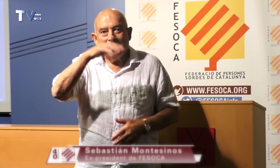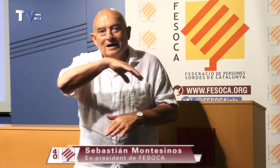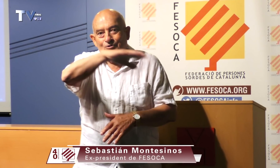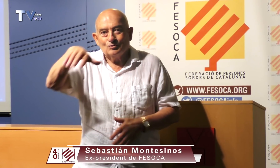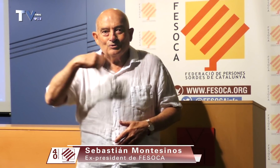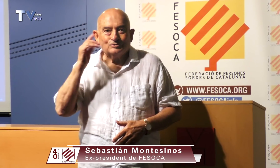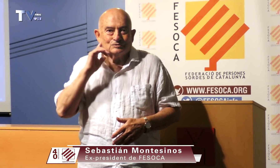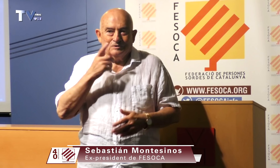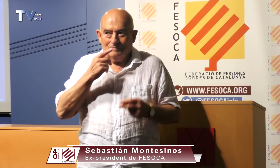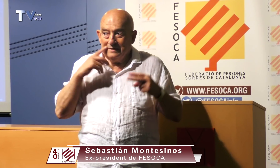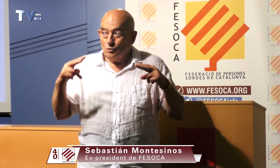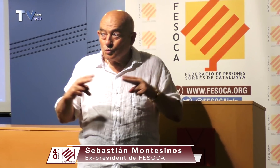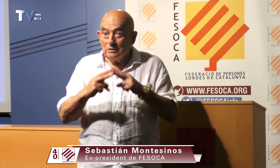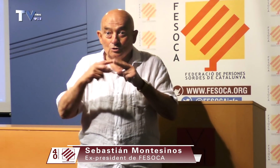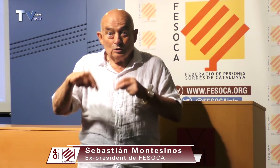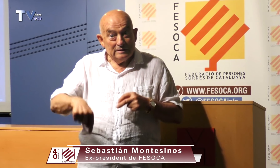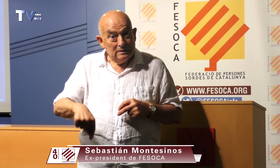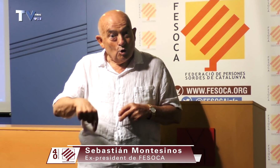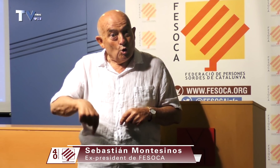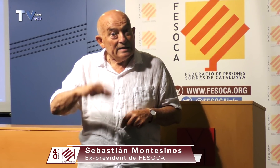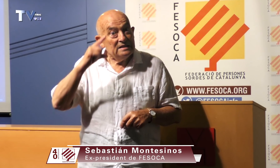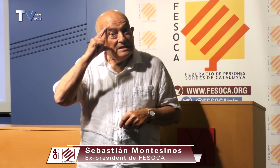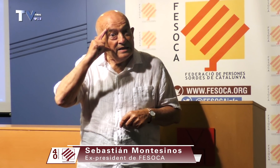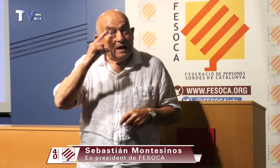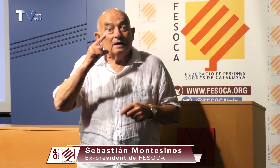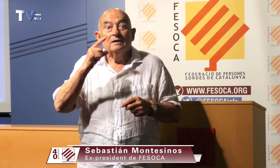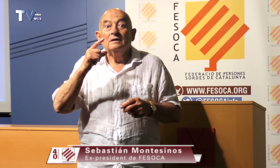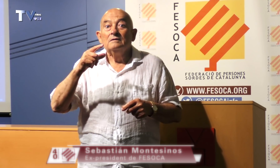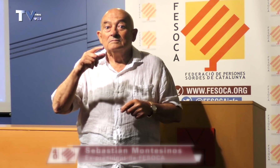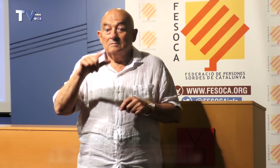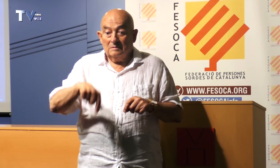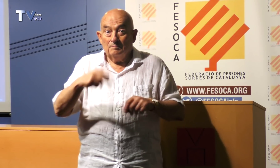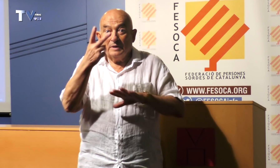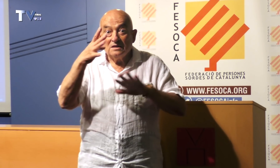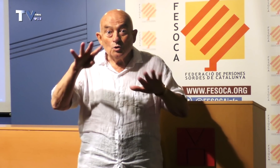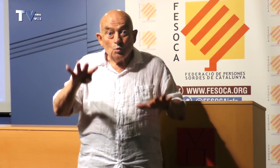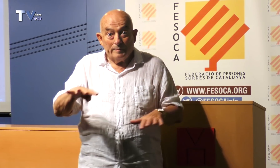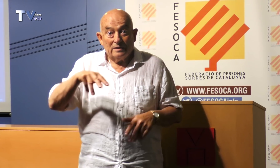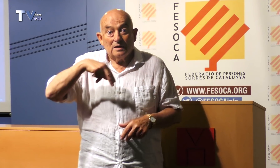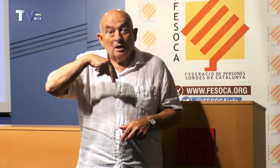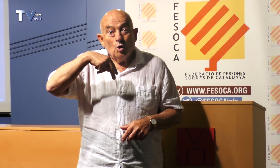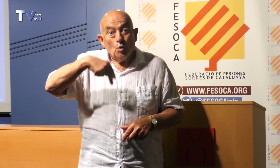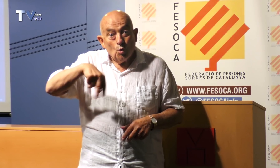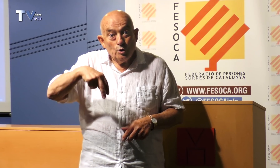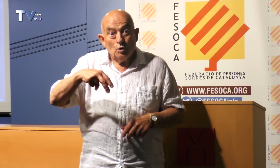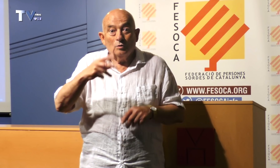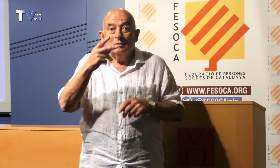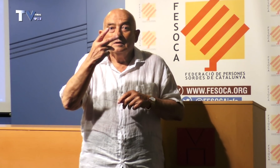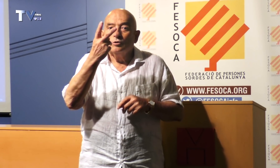Hola a tothom, totes les persones sordes que han vingut avui aquí. El dia d'avui és el 29 de